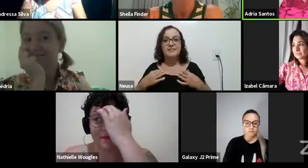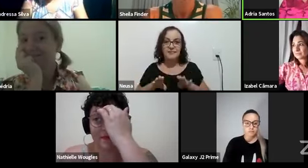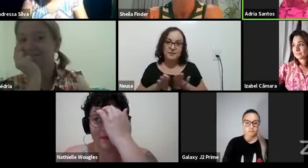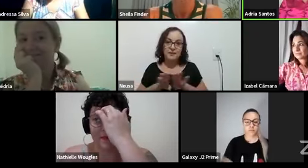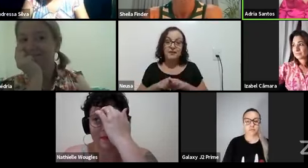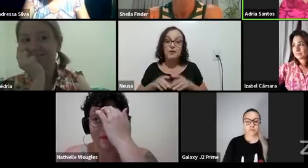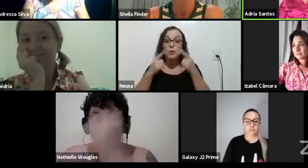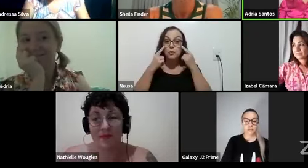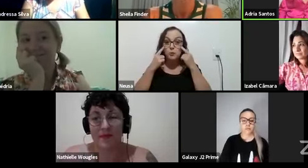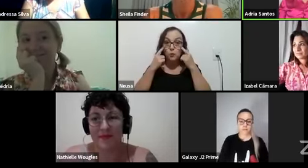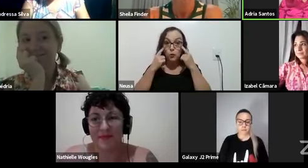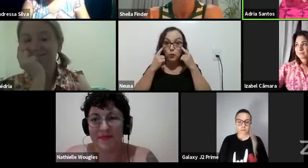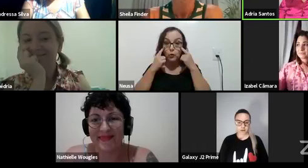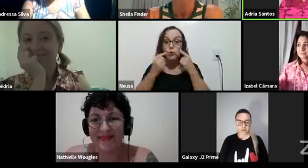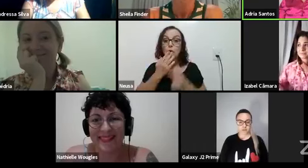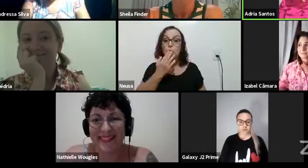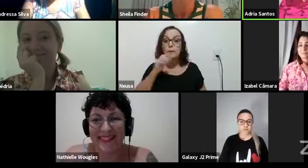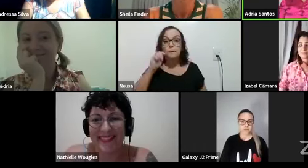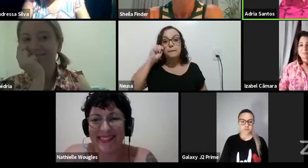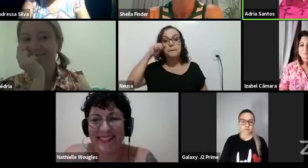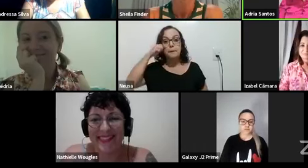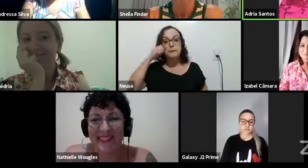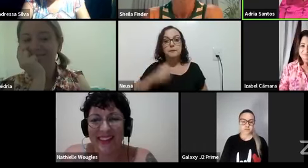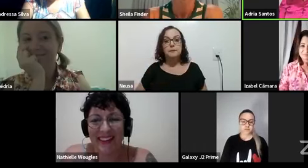meus olhos são pretos.